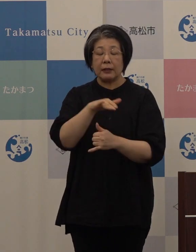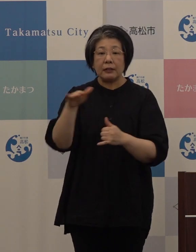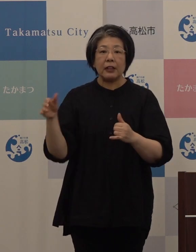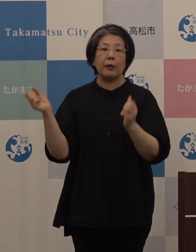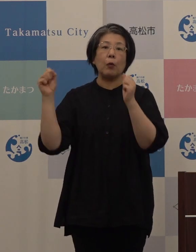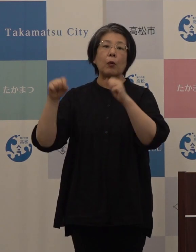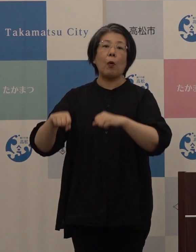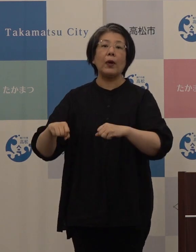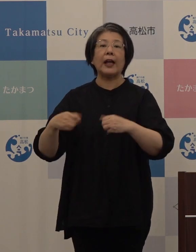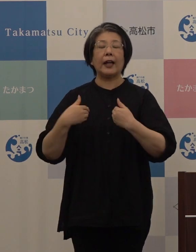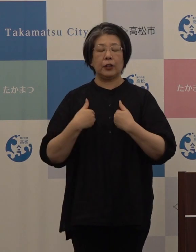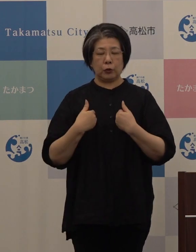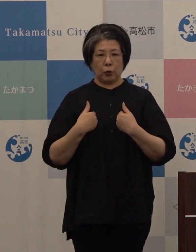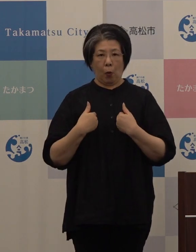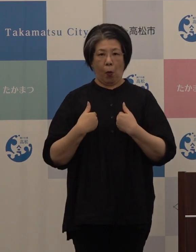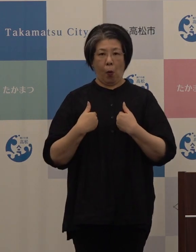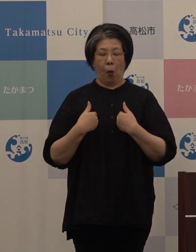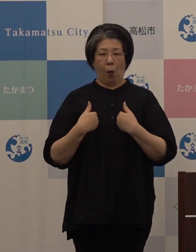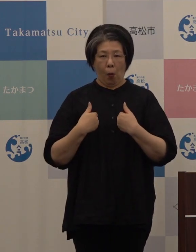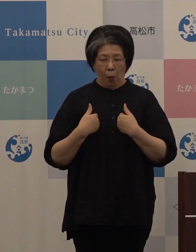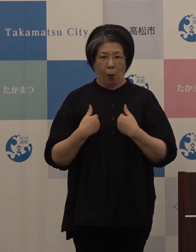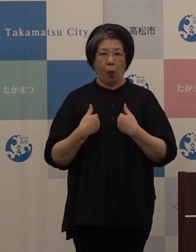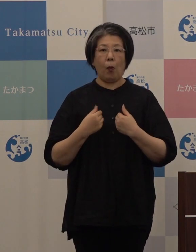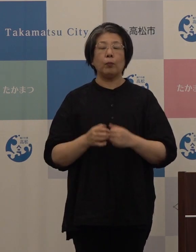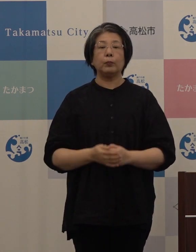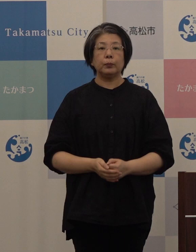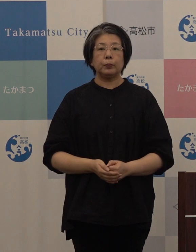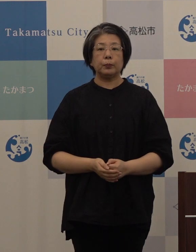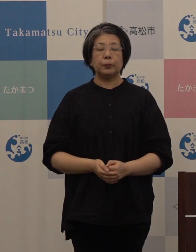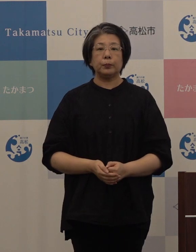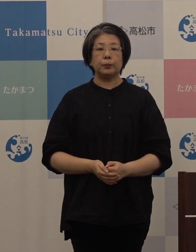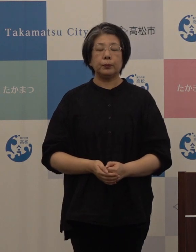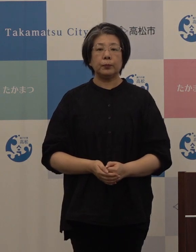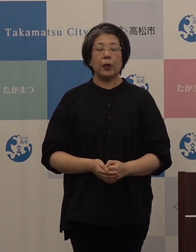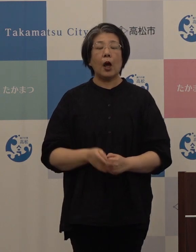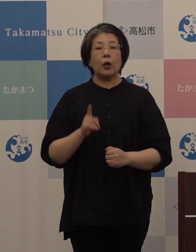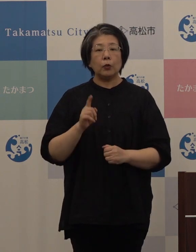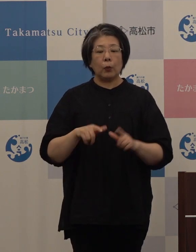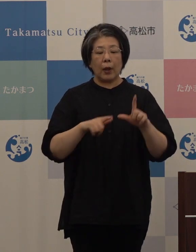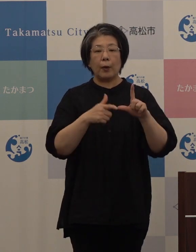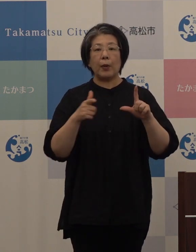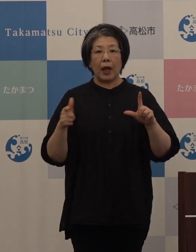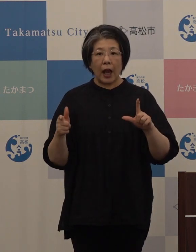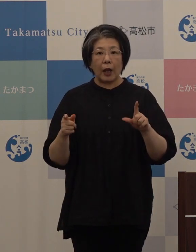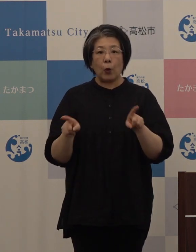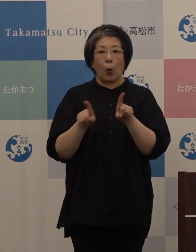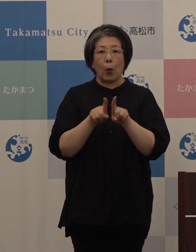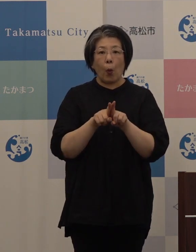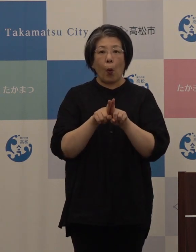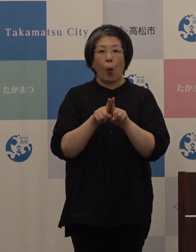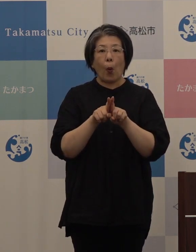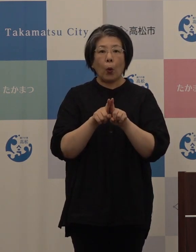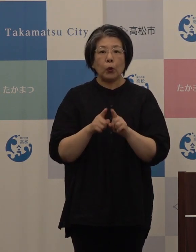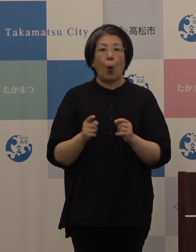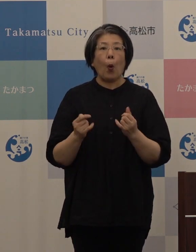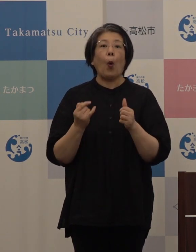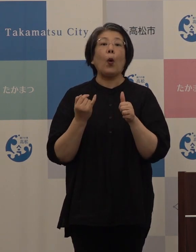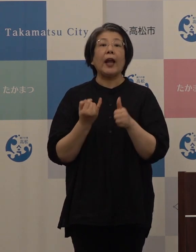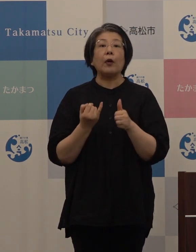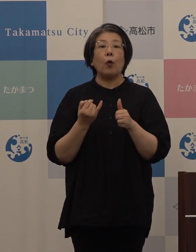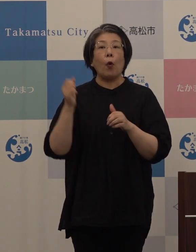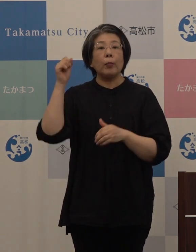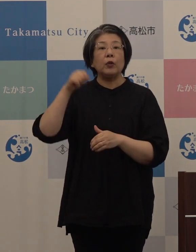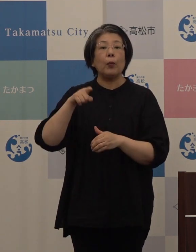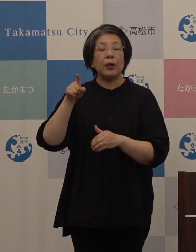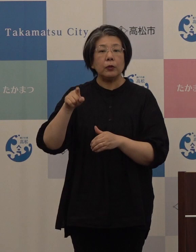ものができないとなかなか同性婚を認めるとかですね、その辺については話はすぐには進まないのかなというふうに思っております。そ